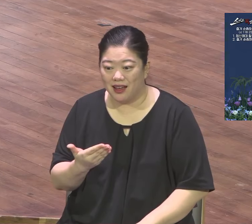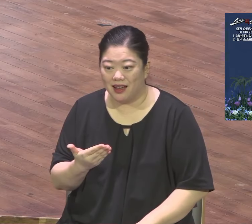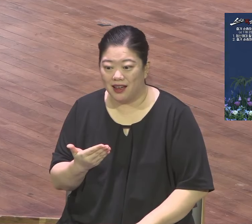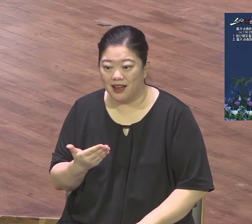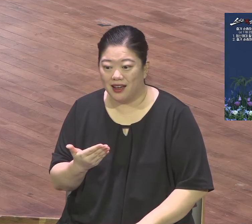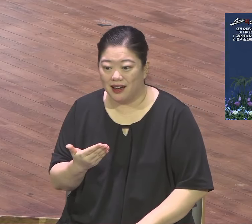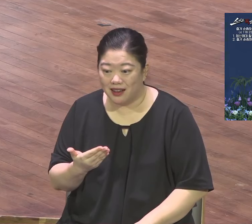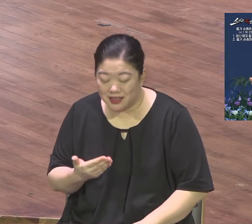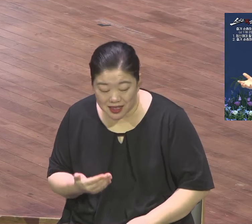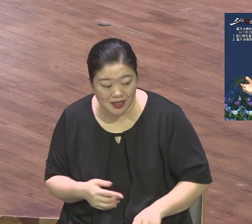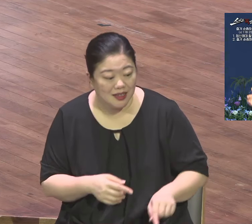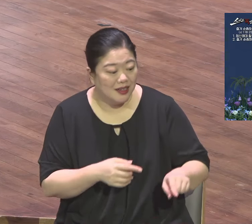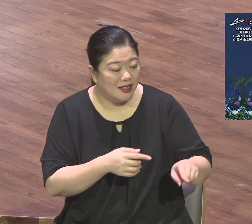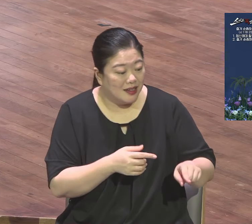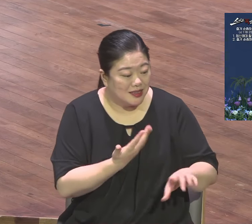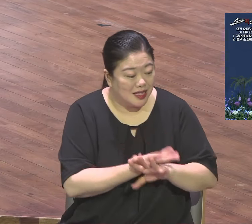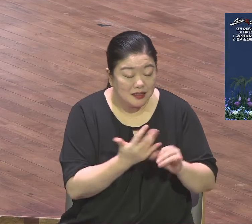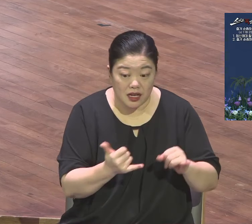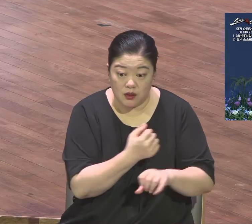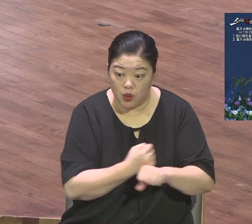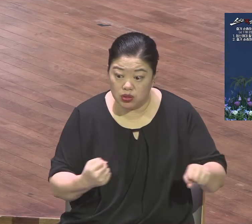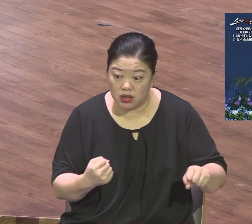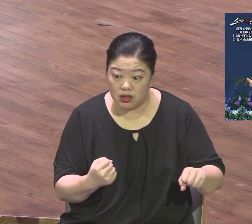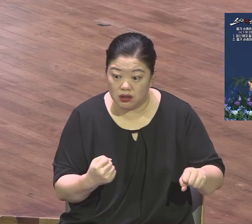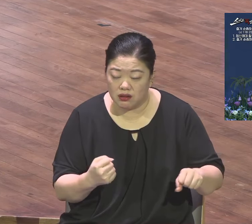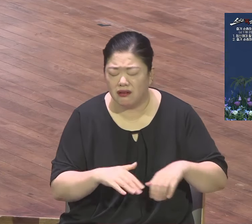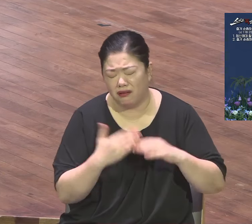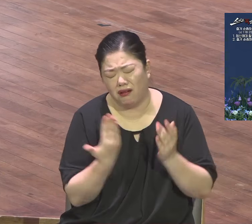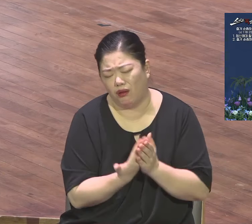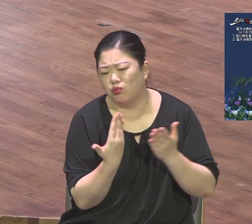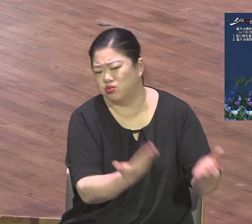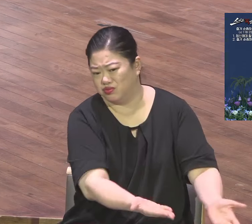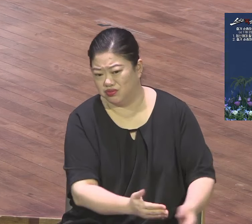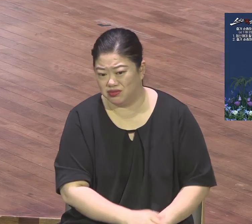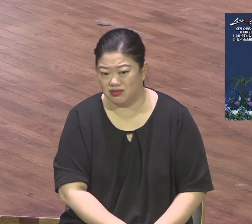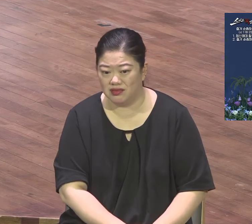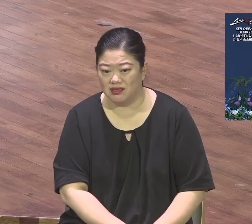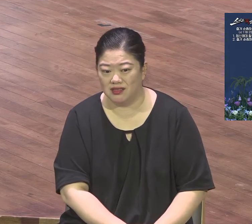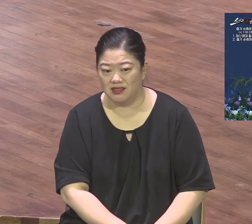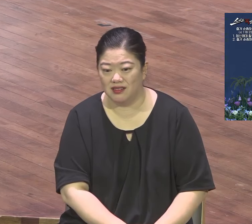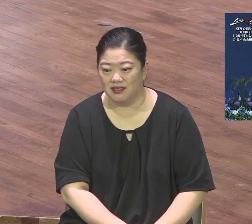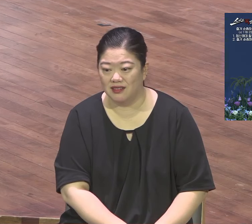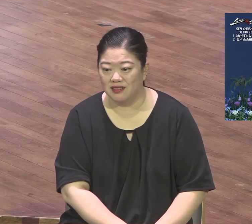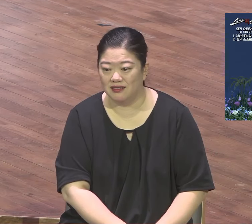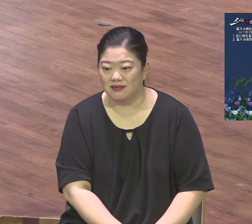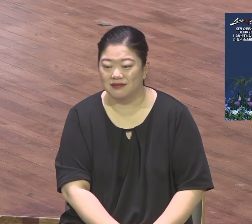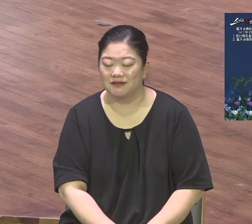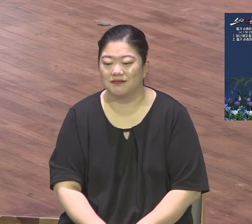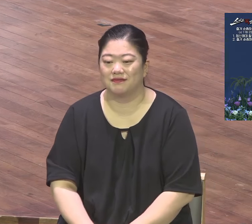못합니까? 누구를 이해 못합니까? 누굴 감사하지를 못해요.